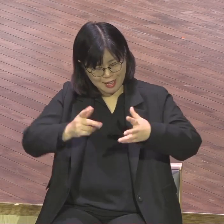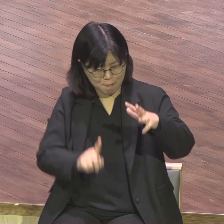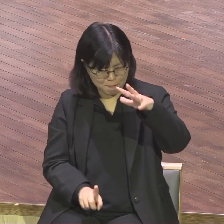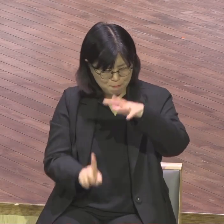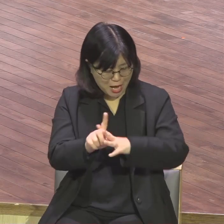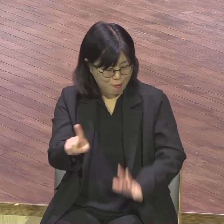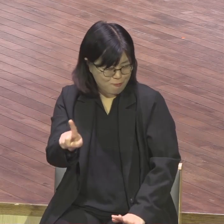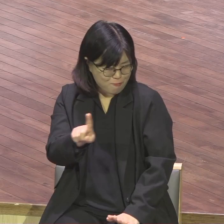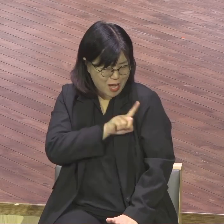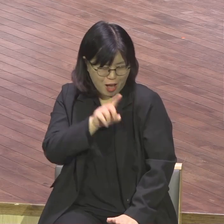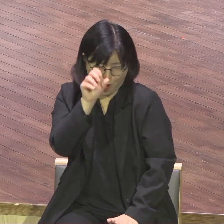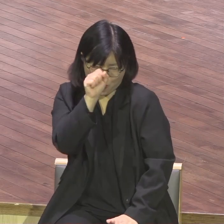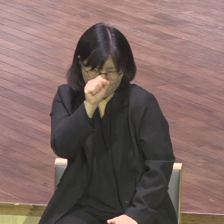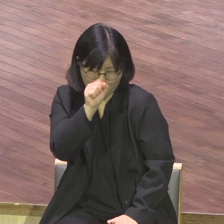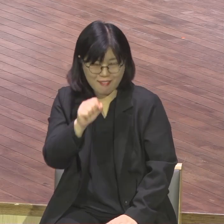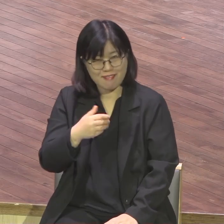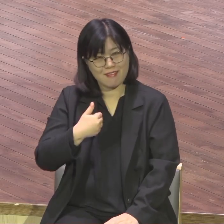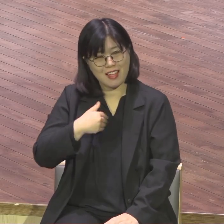하지?